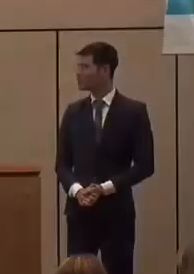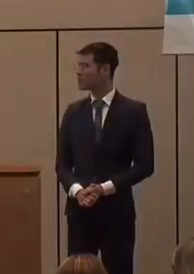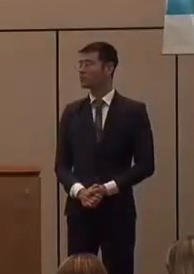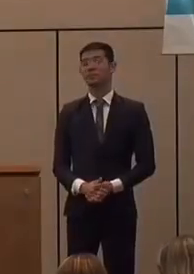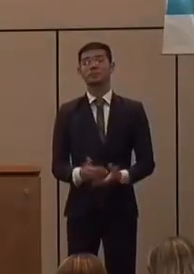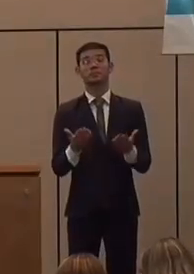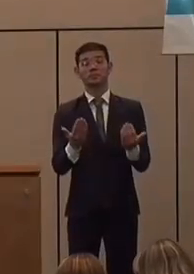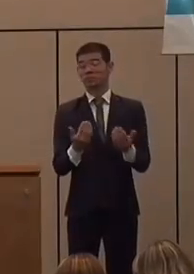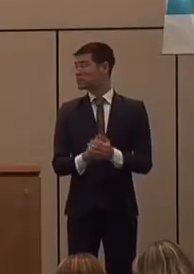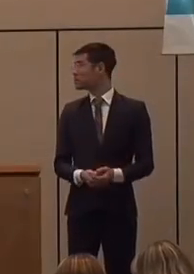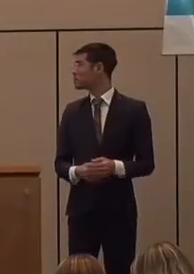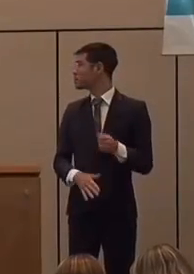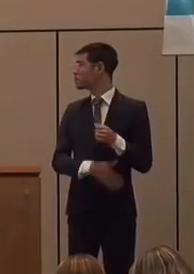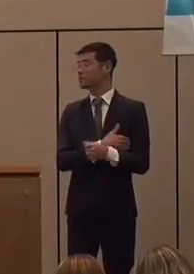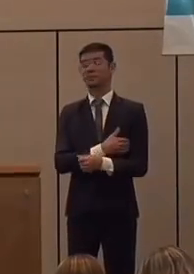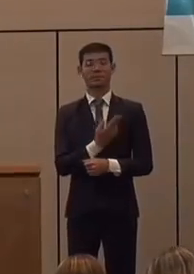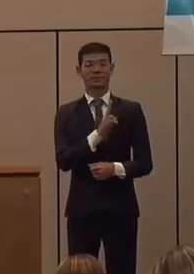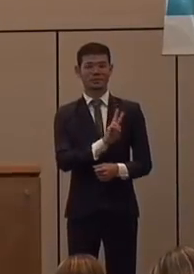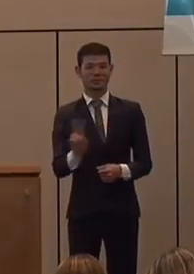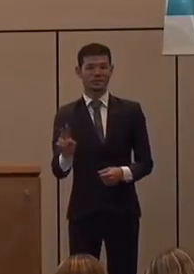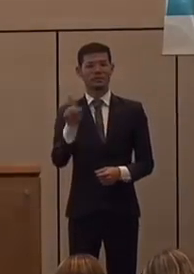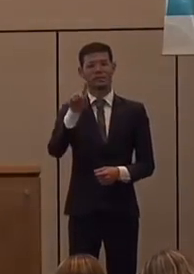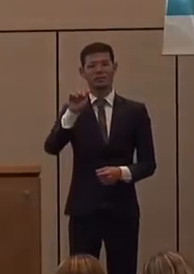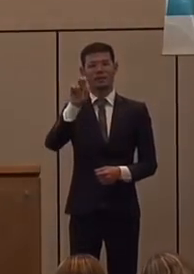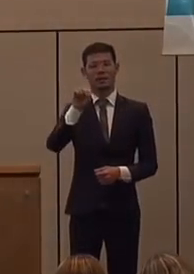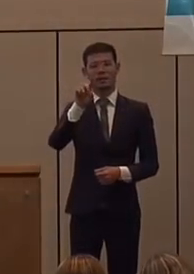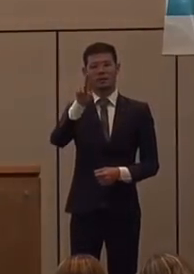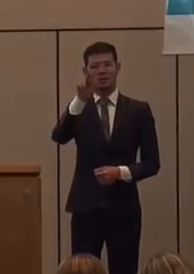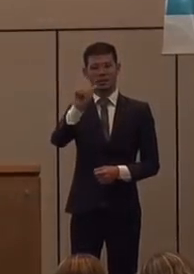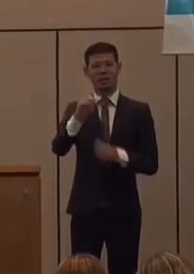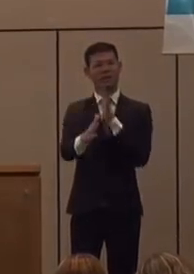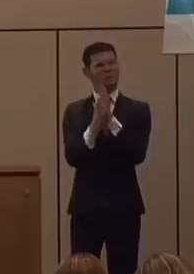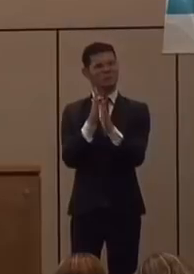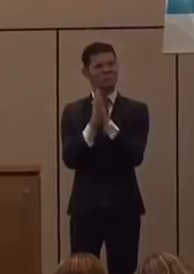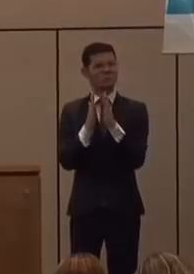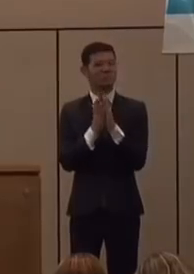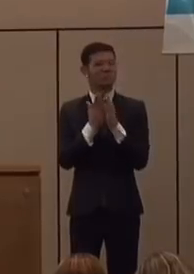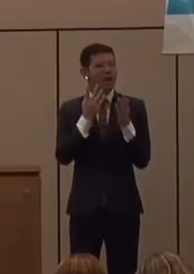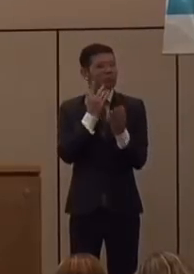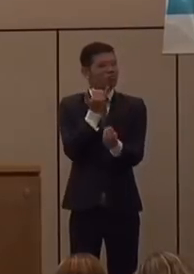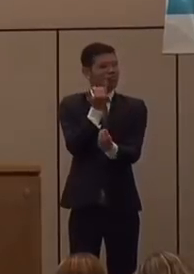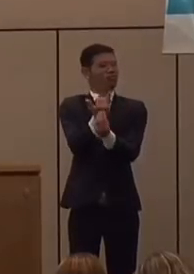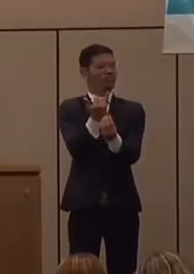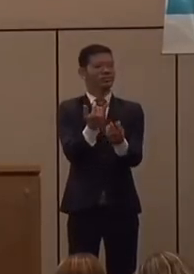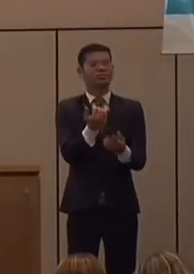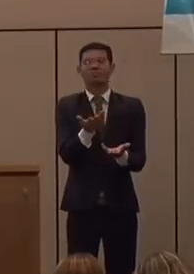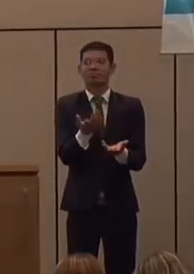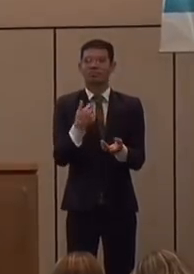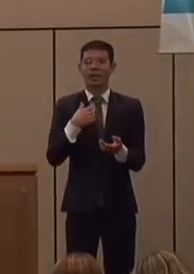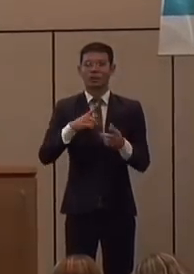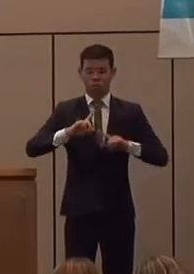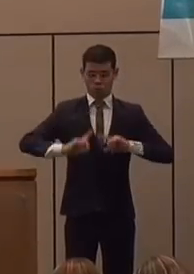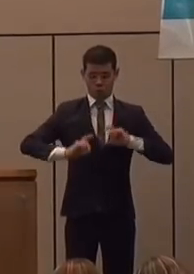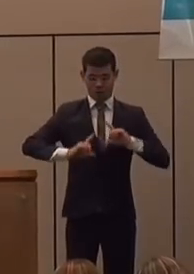bueno viceministra sandra hauer cuéntenos muy digamos contundente cuáles han sido los resultados de turismo